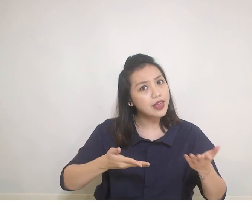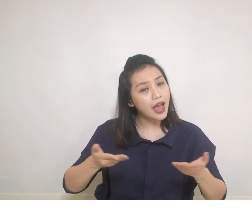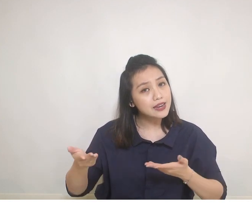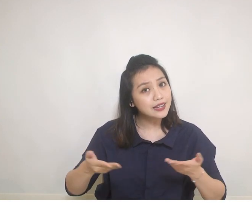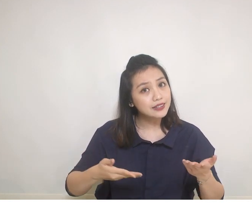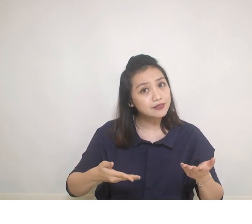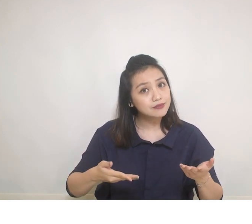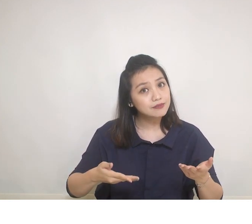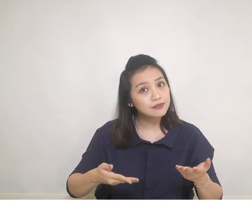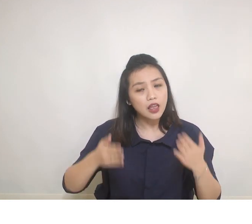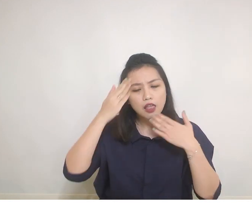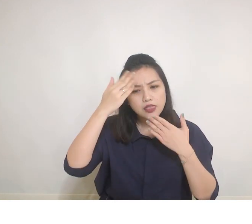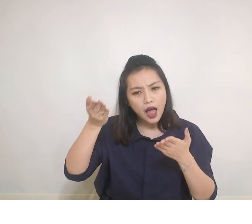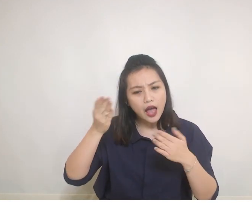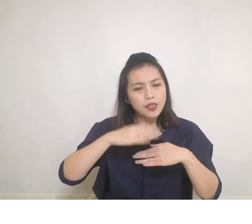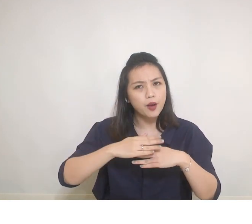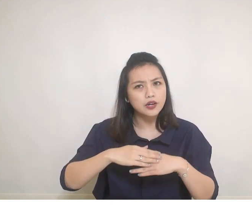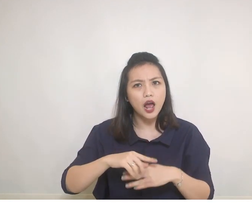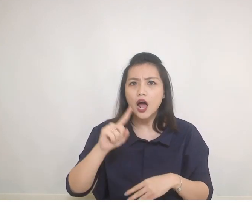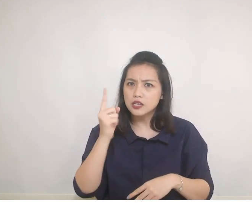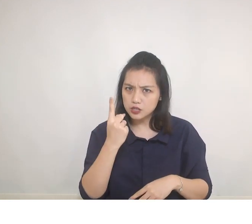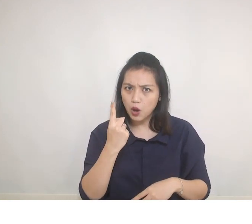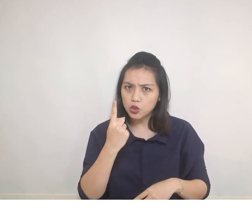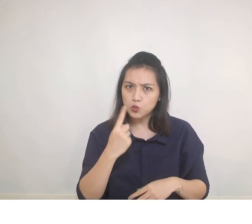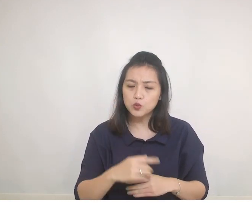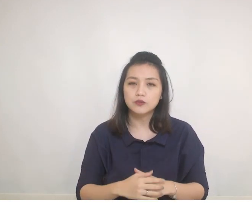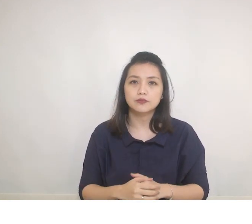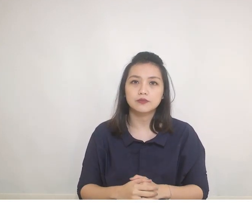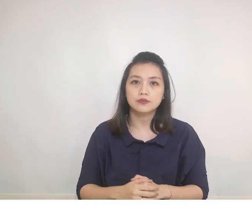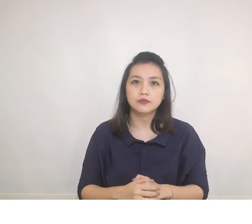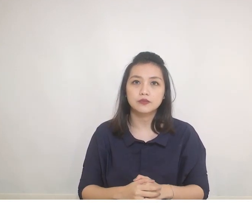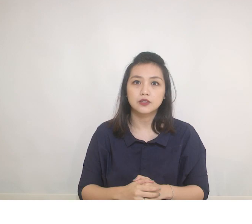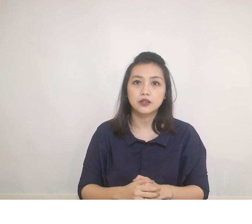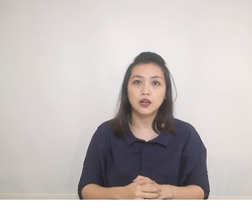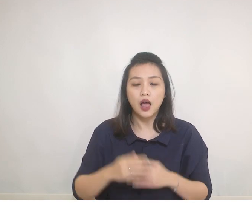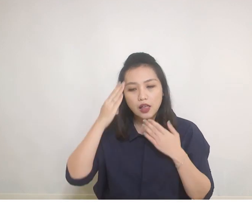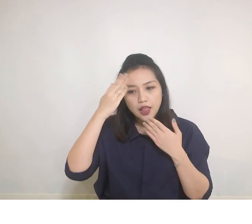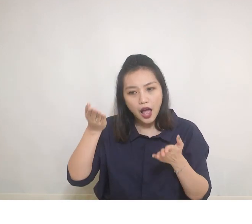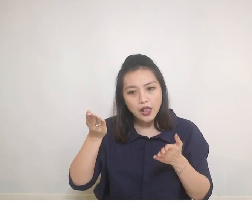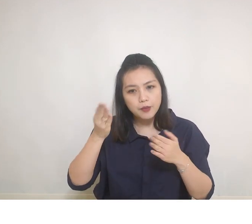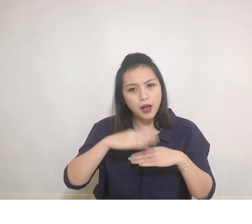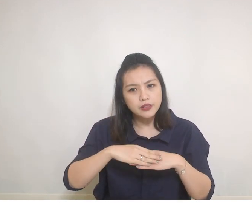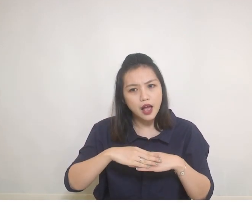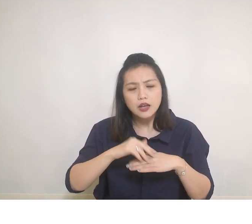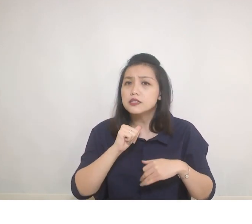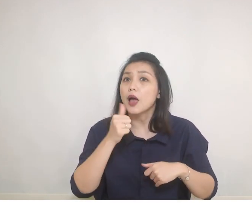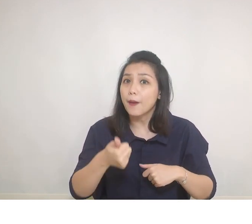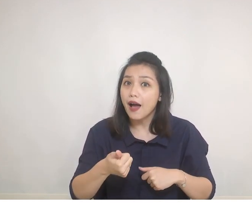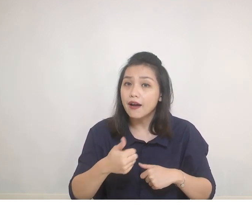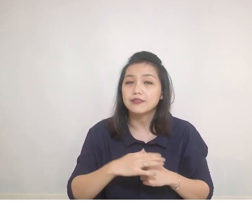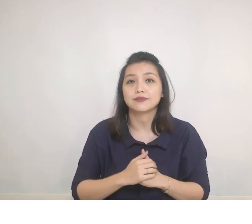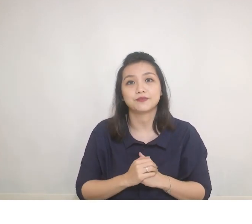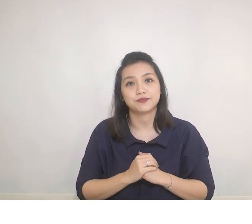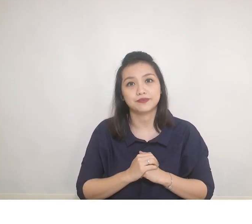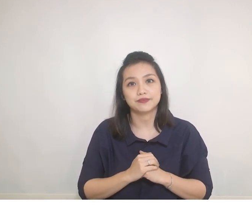ya mengabdi kepada sesuatu. Tinggal pilihan kita aja mau mengabdinya kepada siapa. Ayat ini menunjukkan bahwa